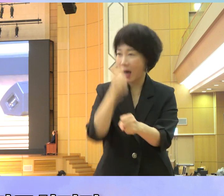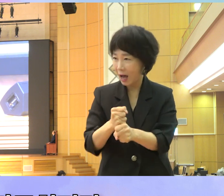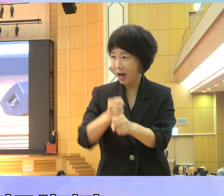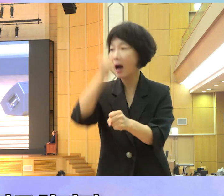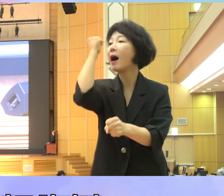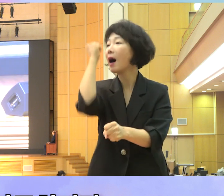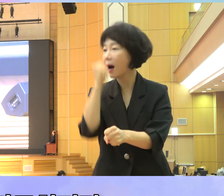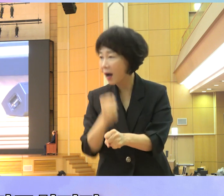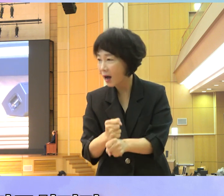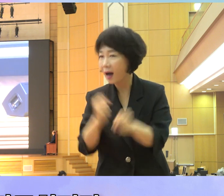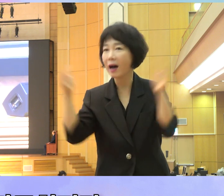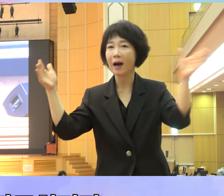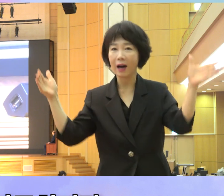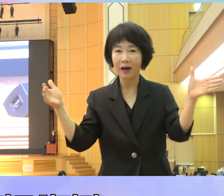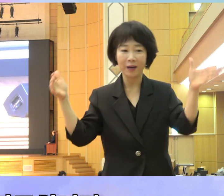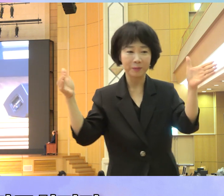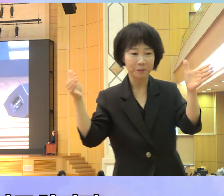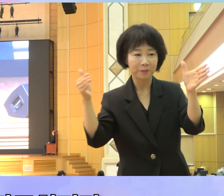창조하였노라.